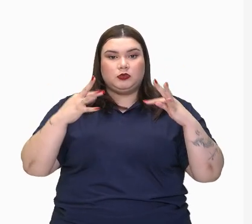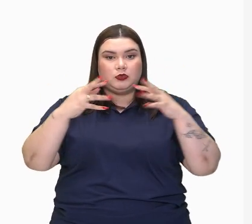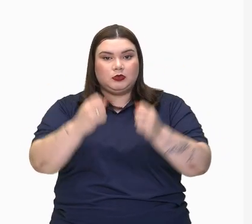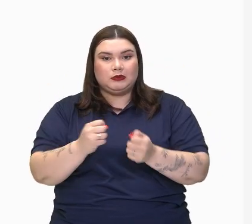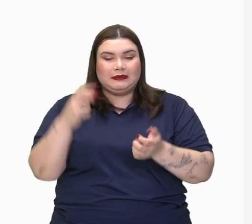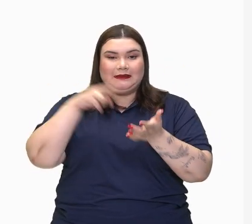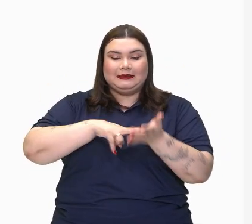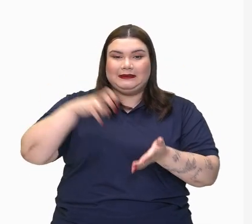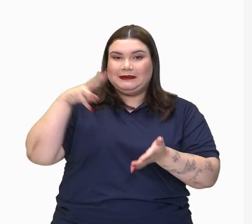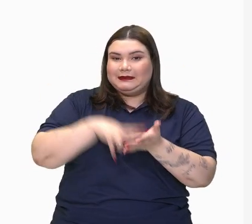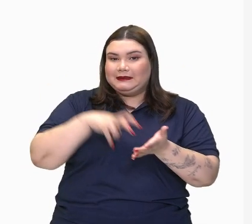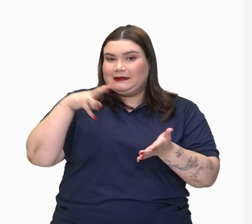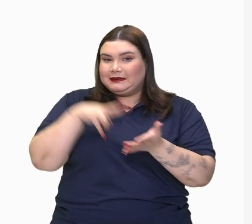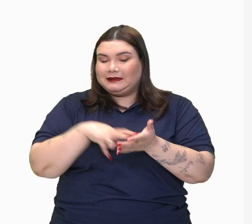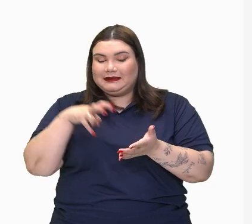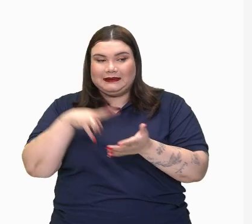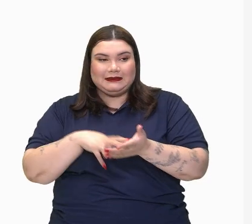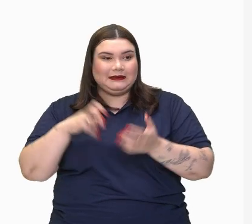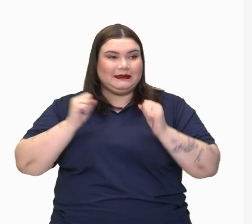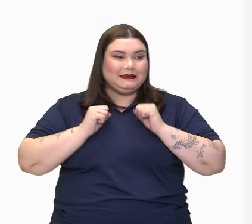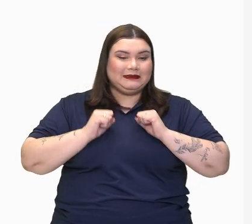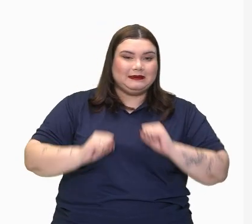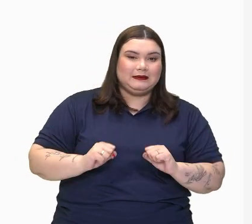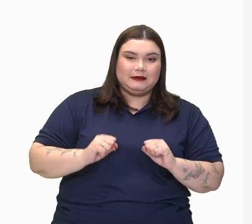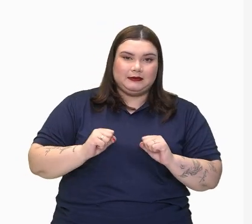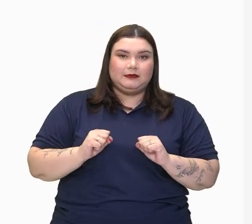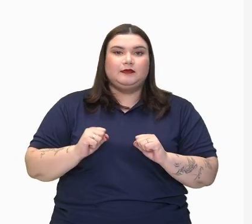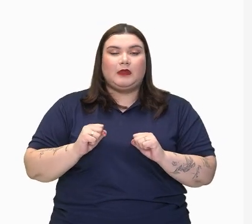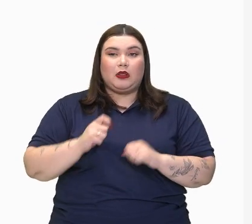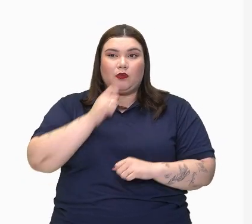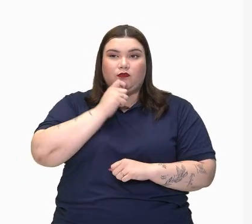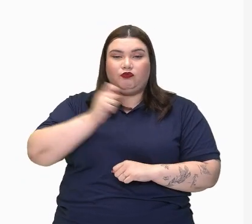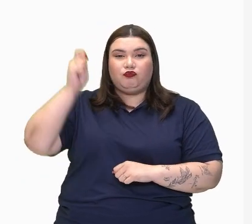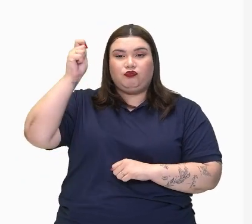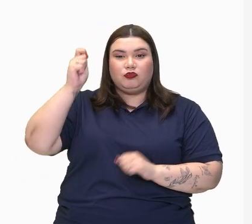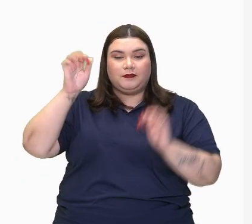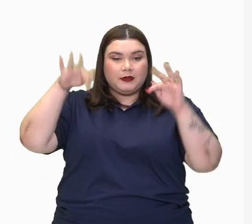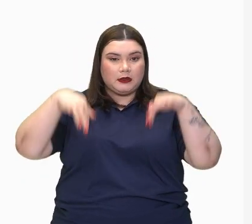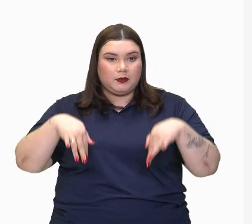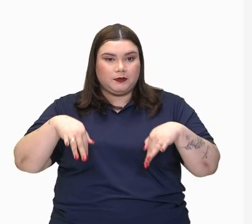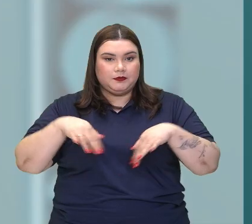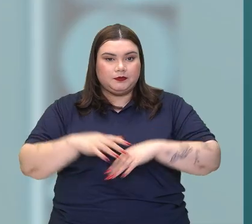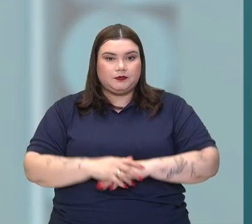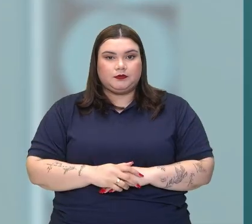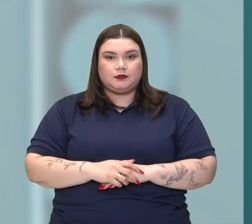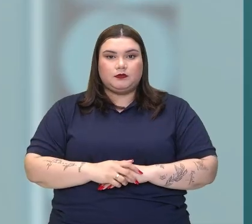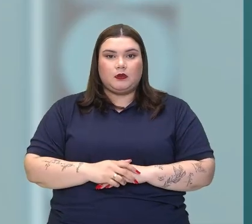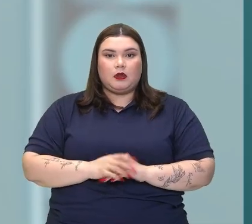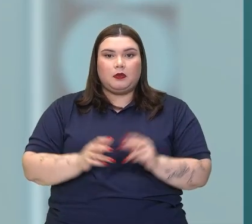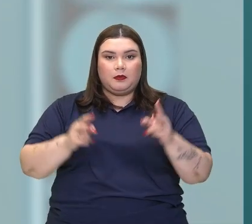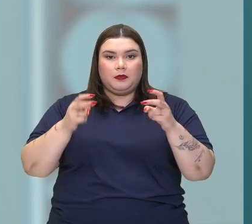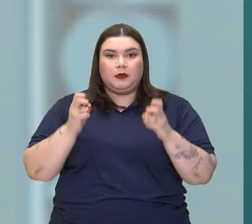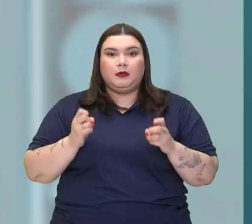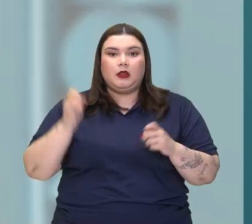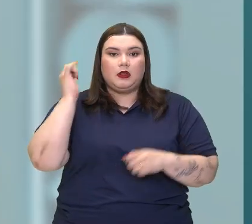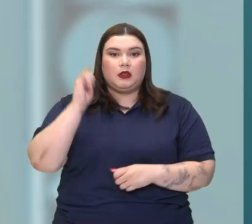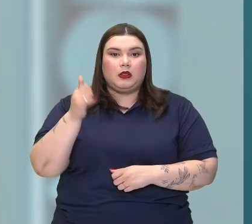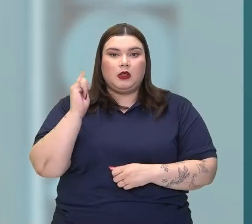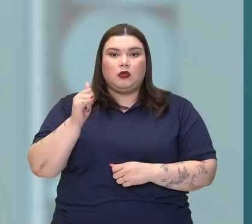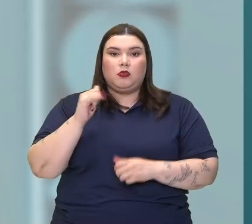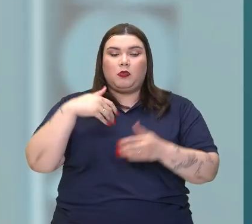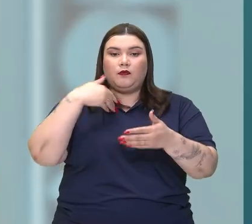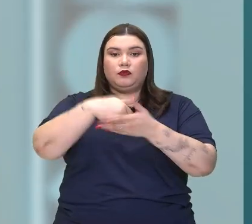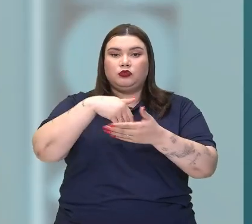e jogadores no limite até o apito final. Perceba que eu estou fazendo a narração de um jogo